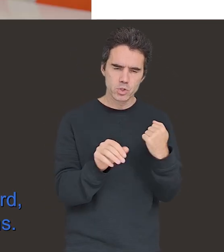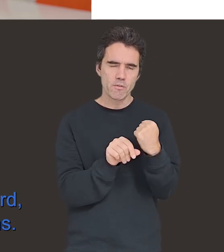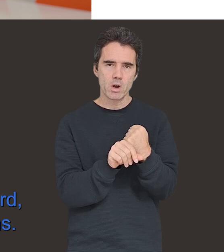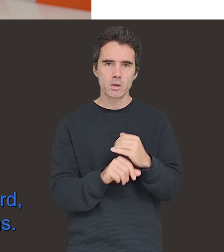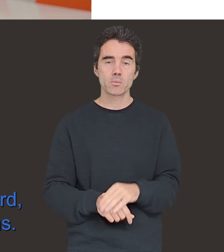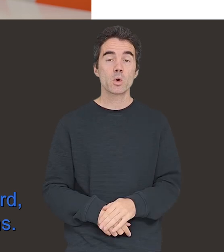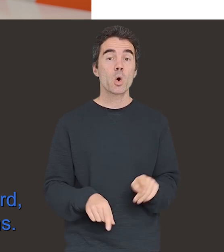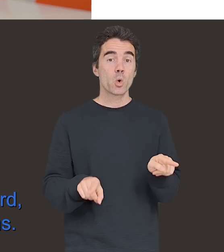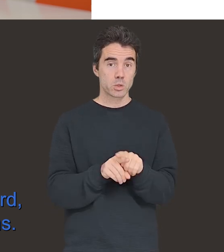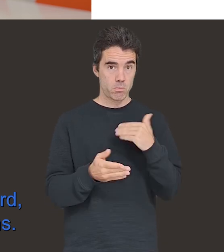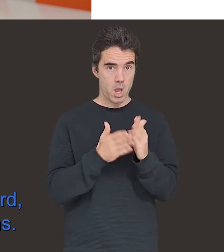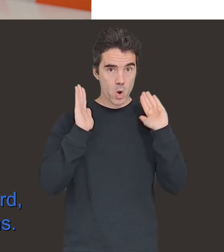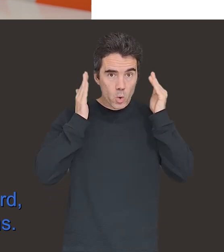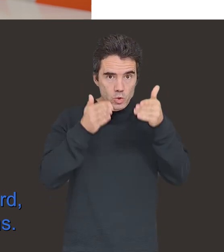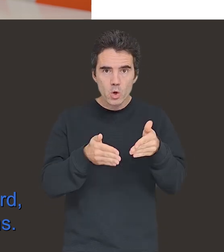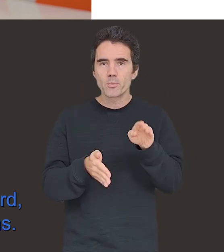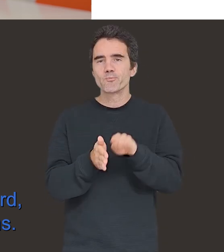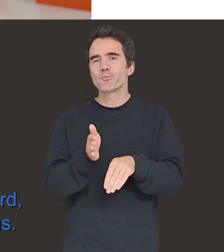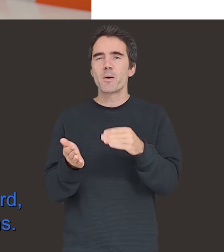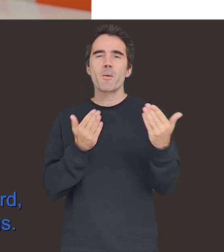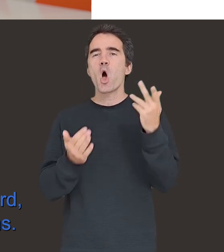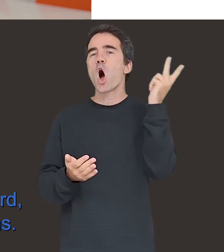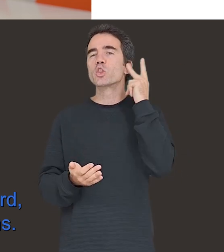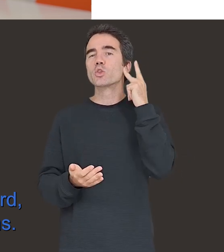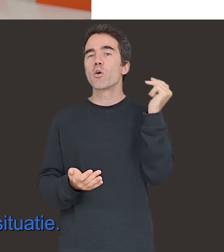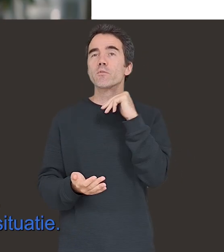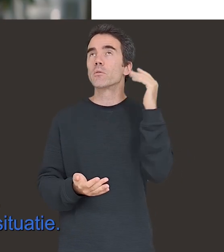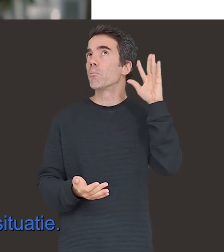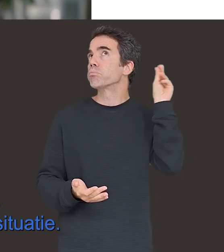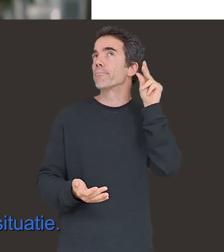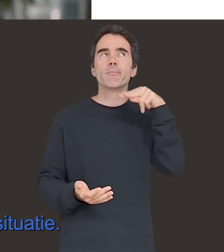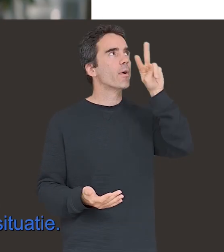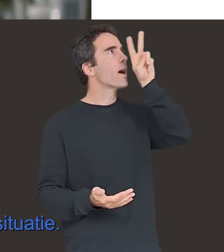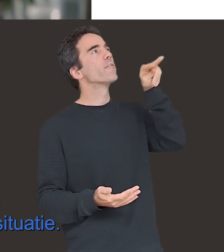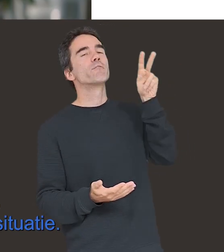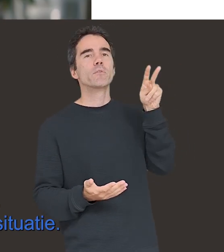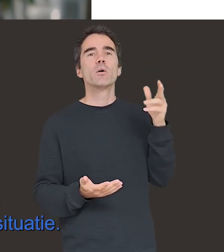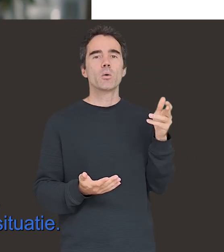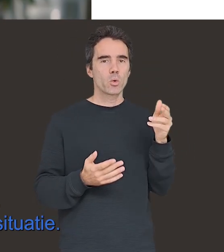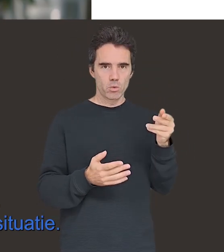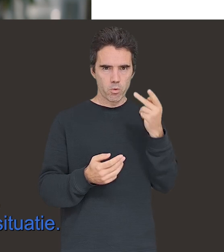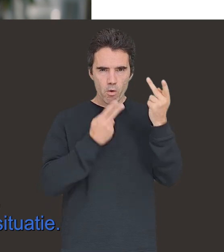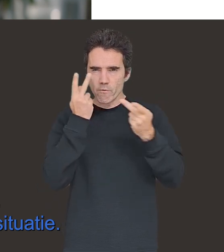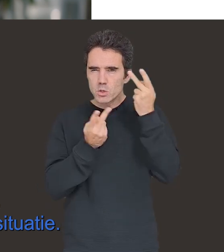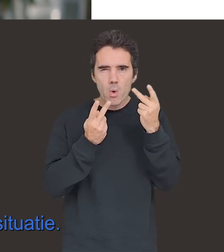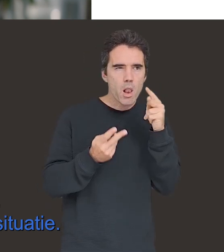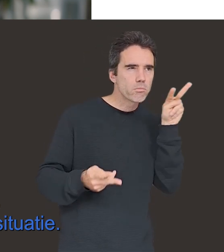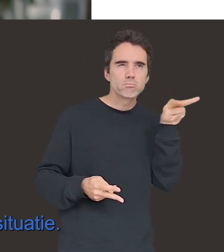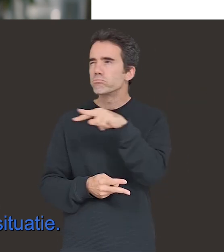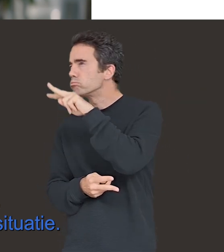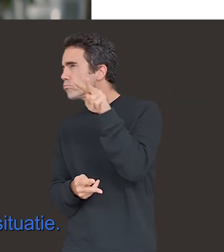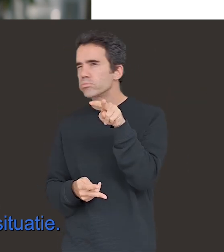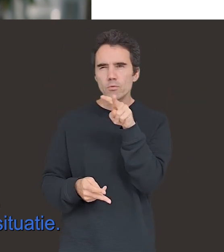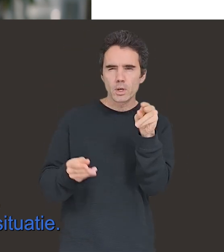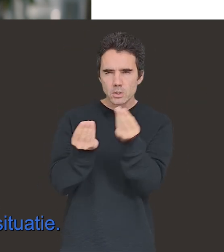sur certaines choses, parce qu'il est moins sujet à les distractions comparé à nous. Lui, il utilise beaucoup sa vue, et donc il regarde un peu partout,